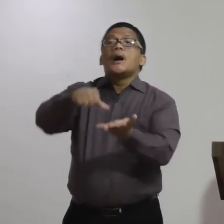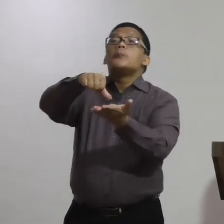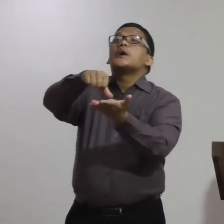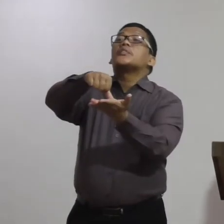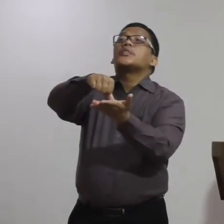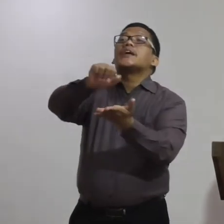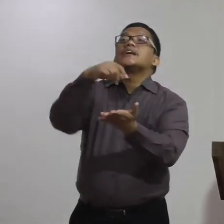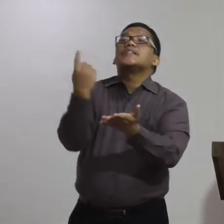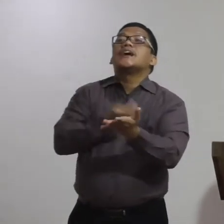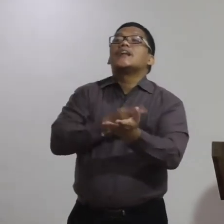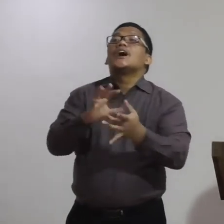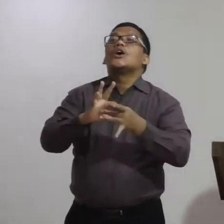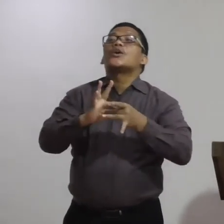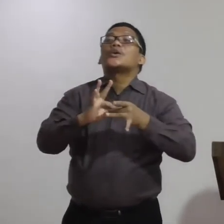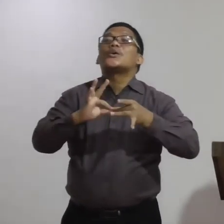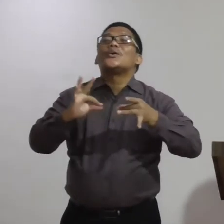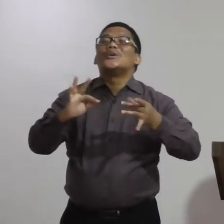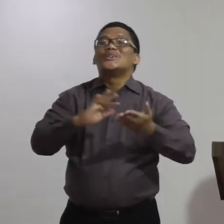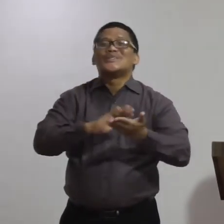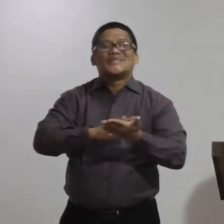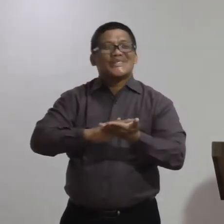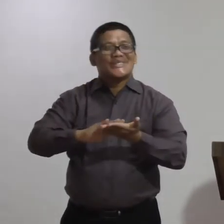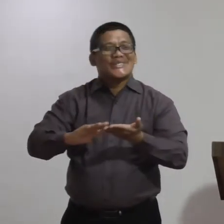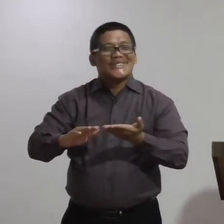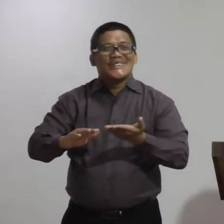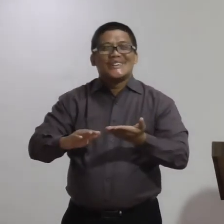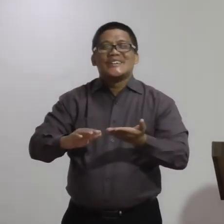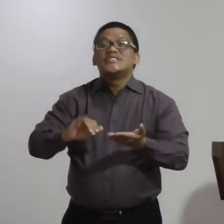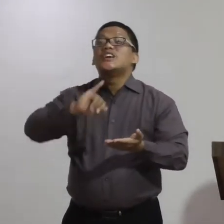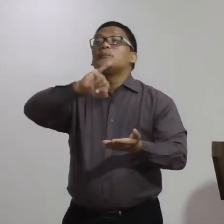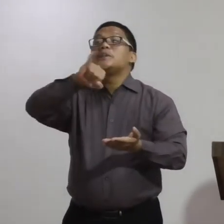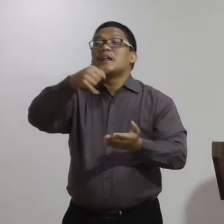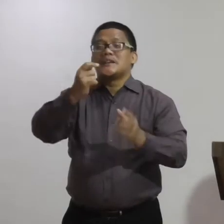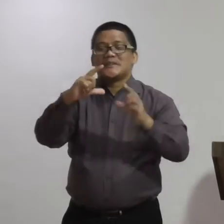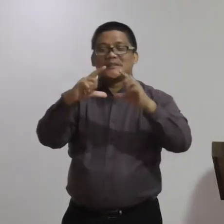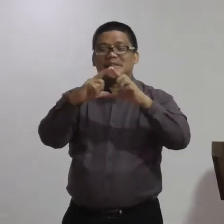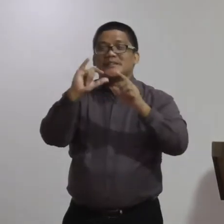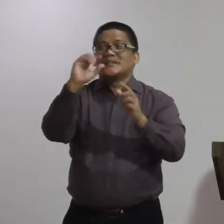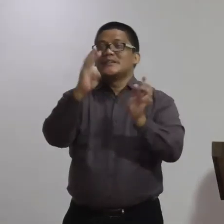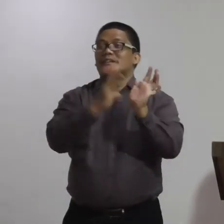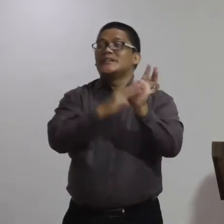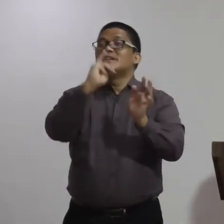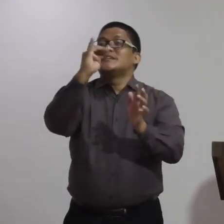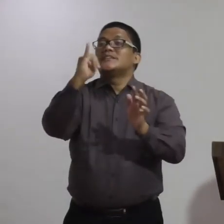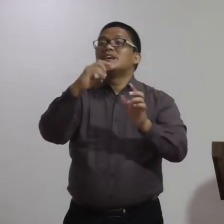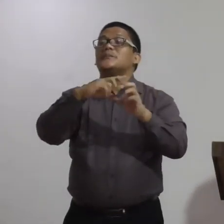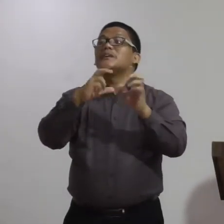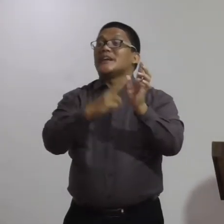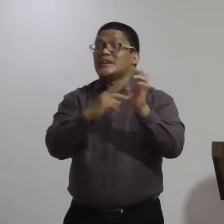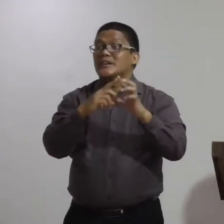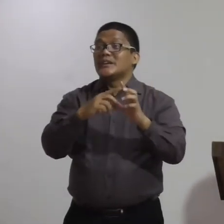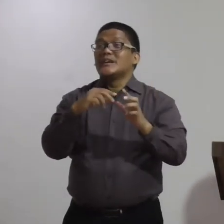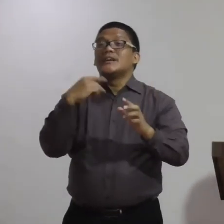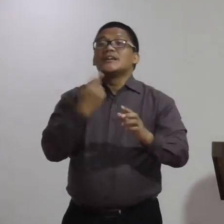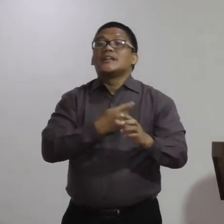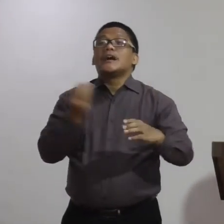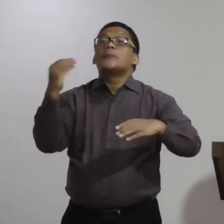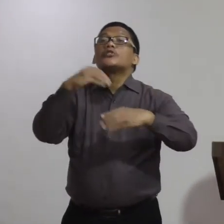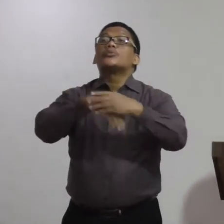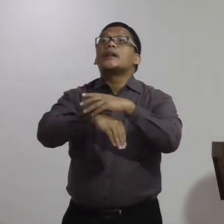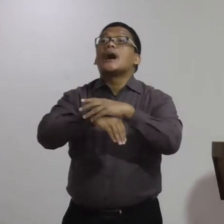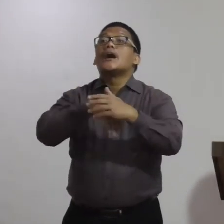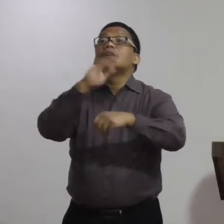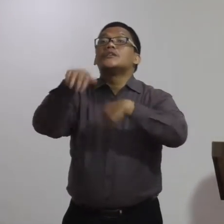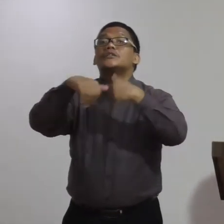Kudus sebagai jaminan bagi kita semua untuk masuk surga.